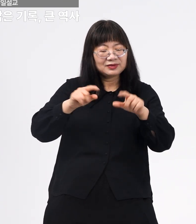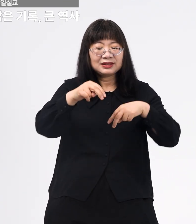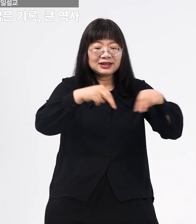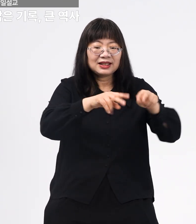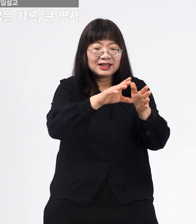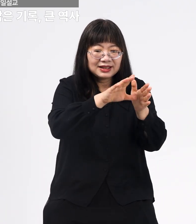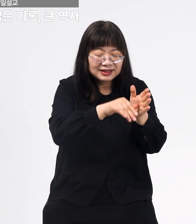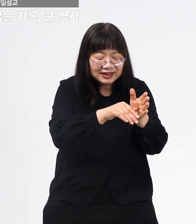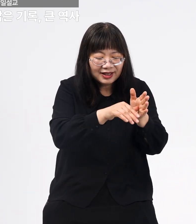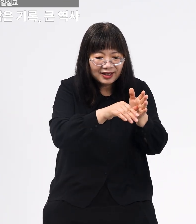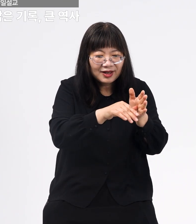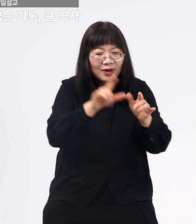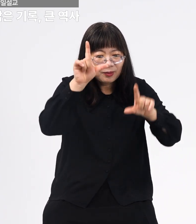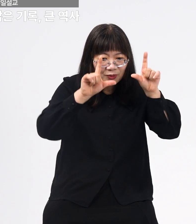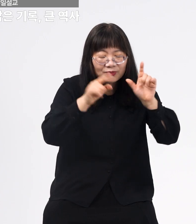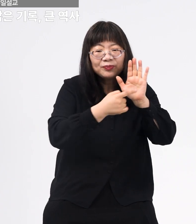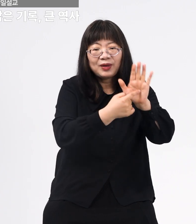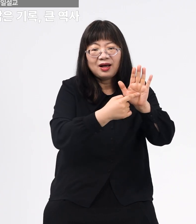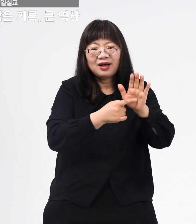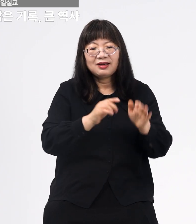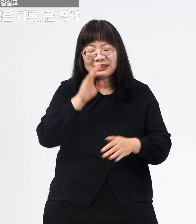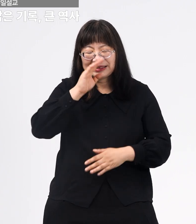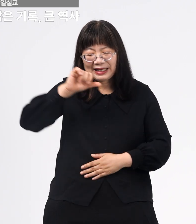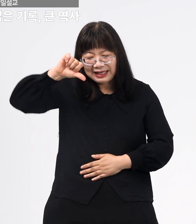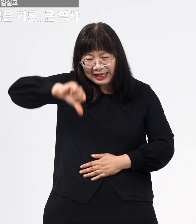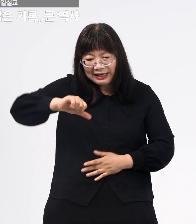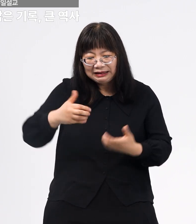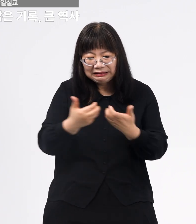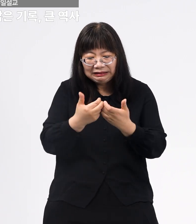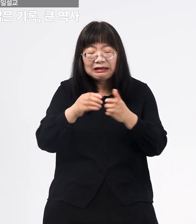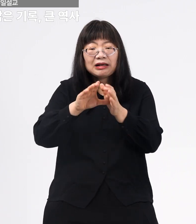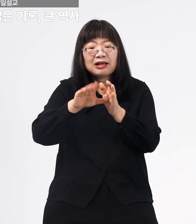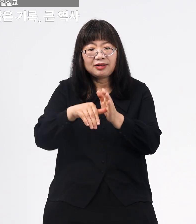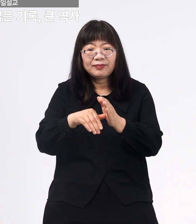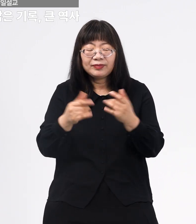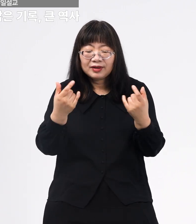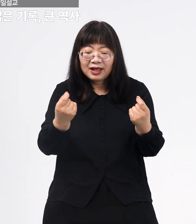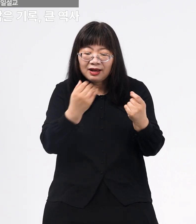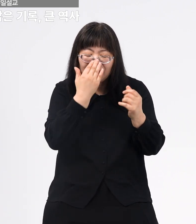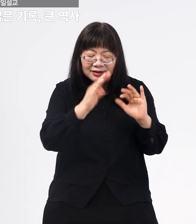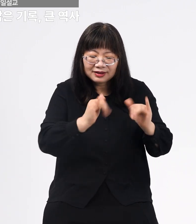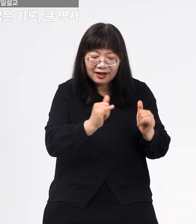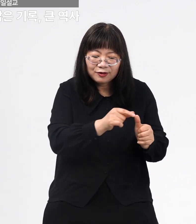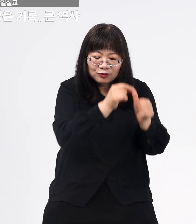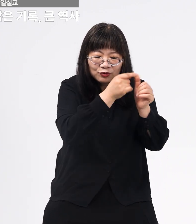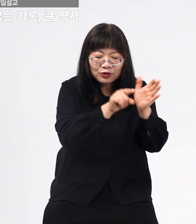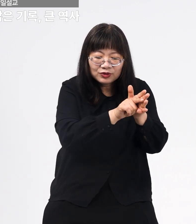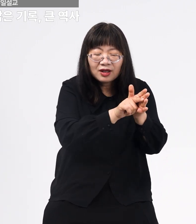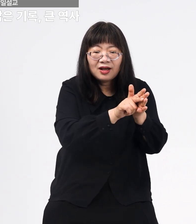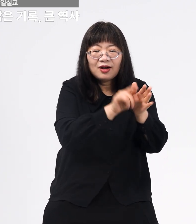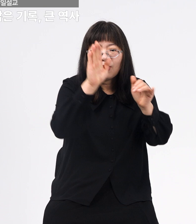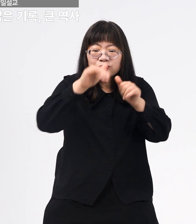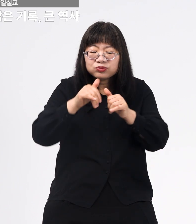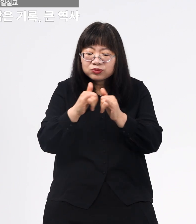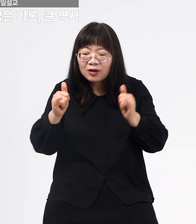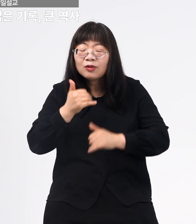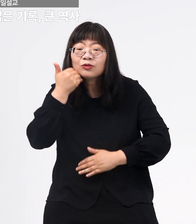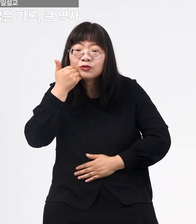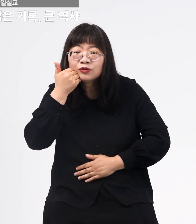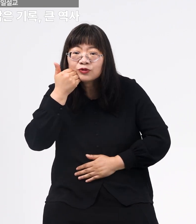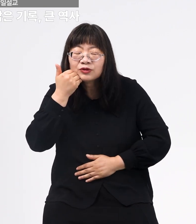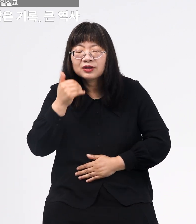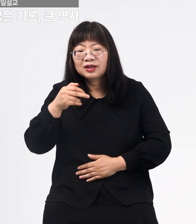그림이에요. 재앙의 시대죠. 이런 이스라엘을 구원하기 위해서 하나님이 썼던 인물이 방금